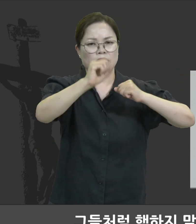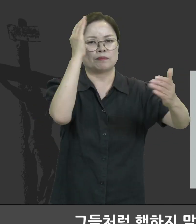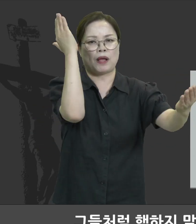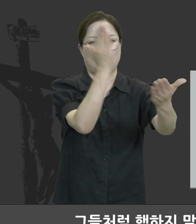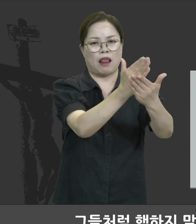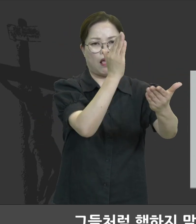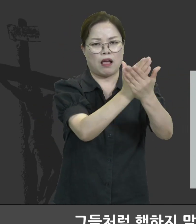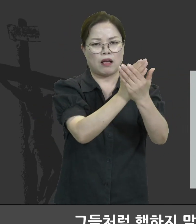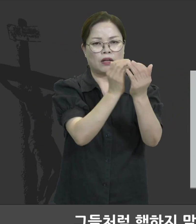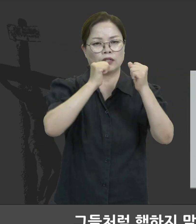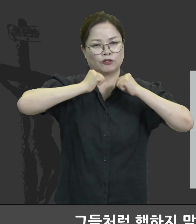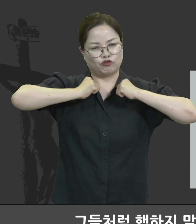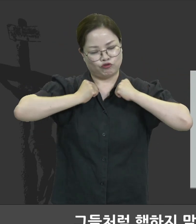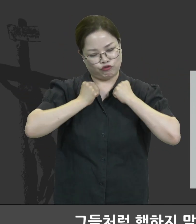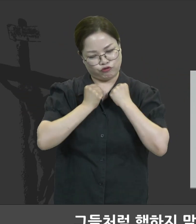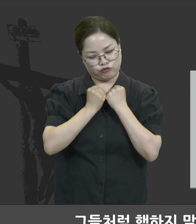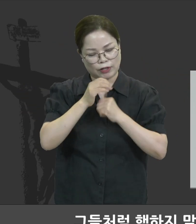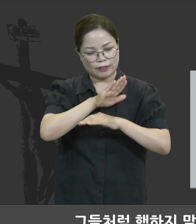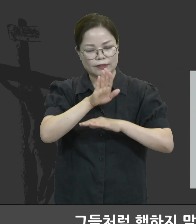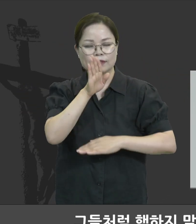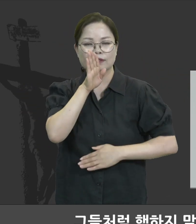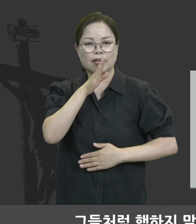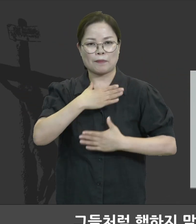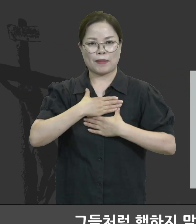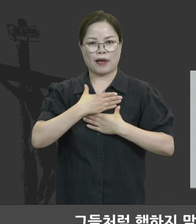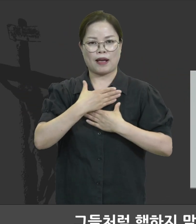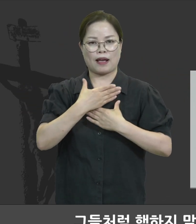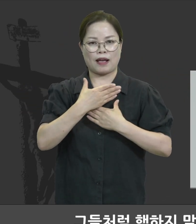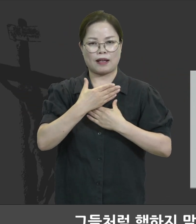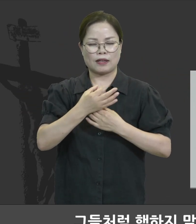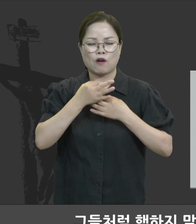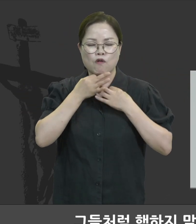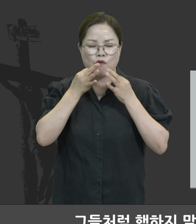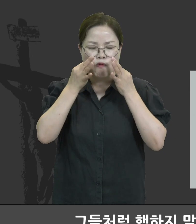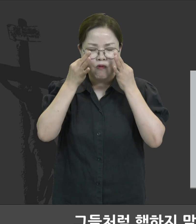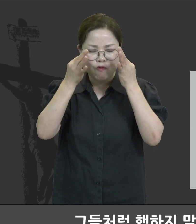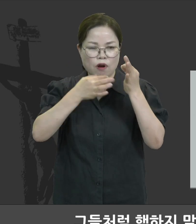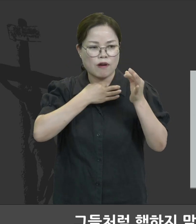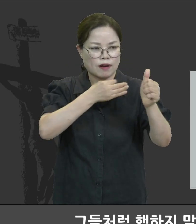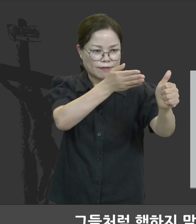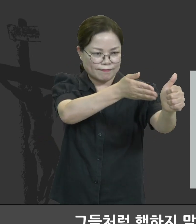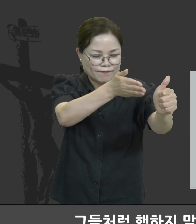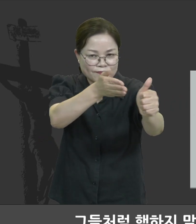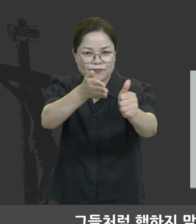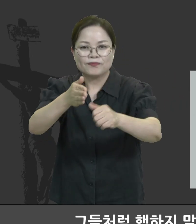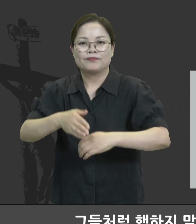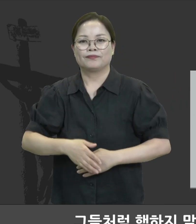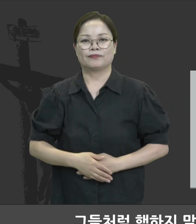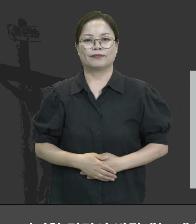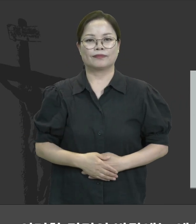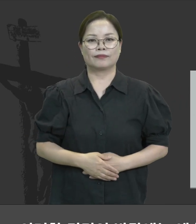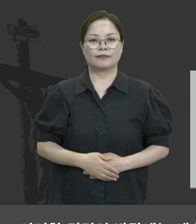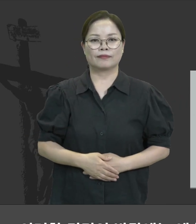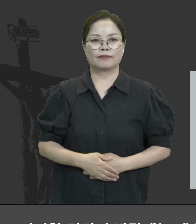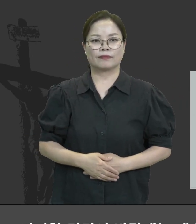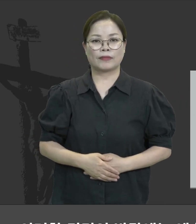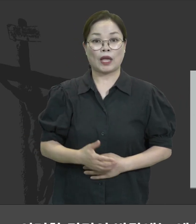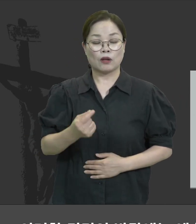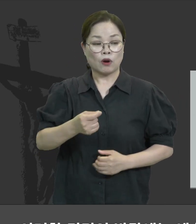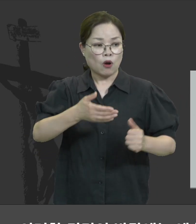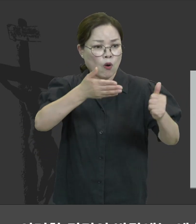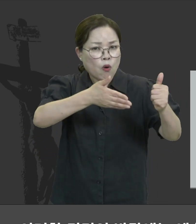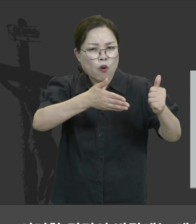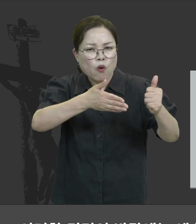말고 순종함으로 참 안식에 들어가기를 힘쓰라고 권면하고 있는 것입니다.